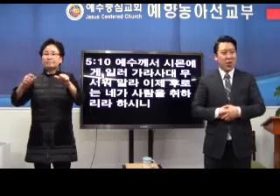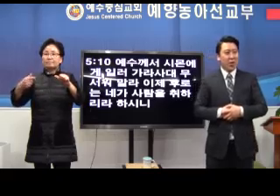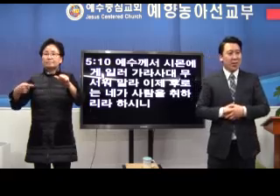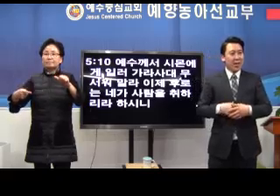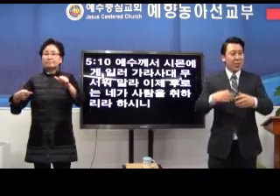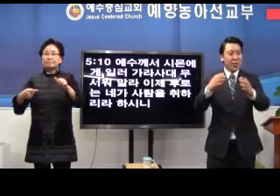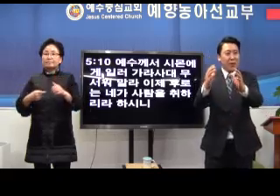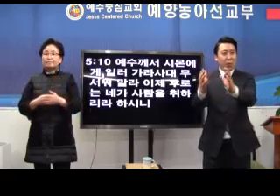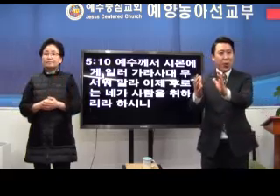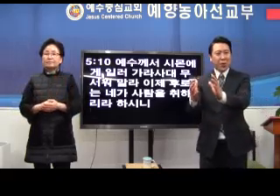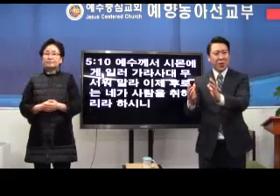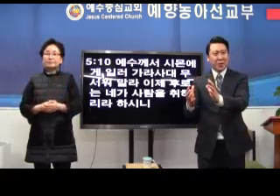그래서 예수님의 보혈은